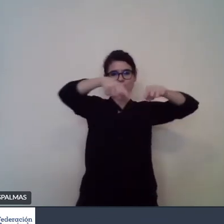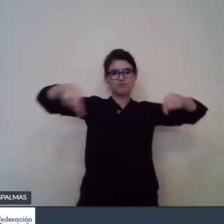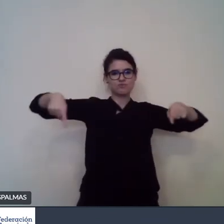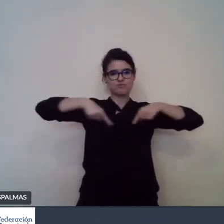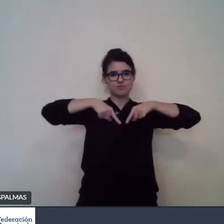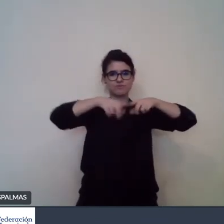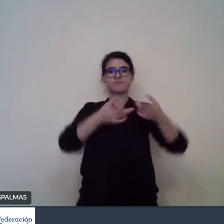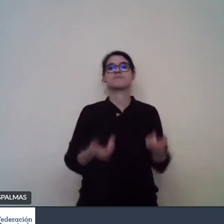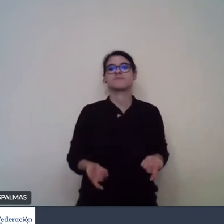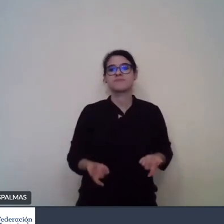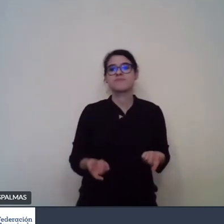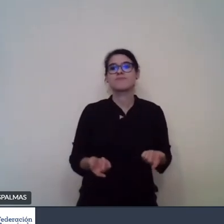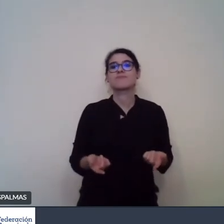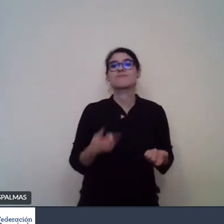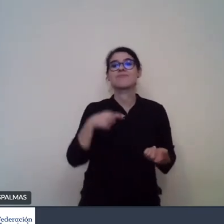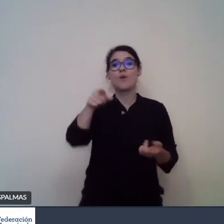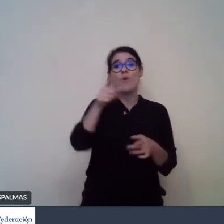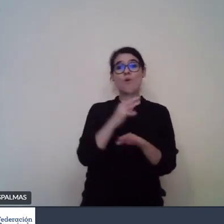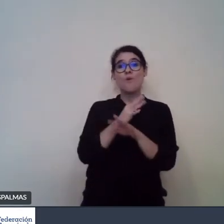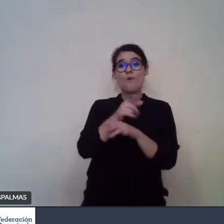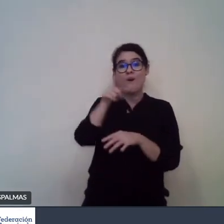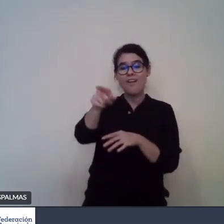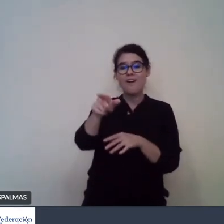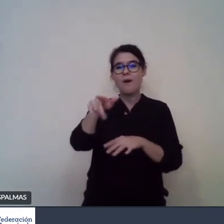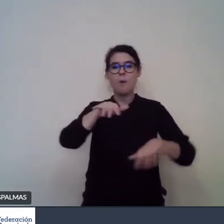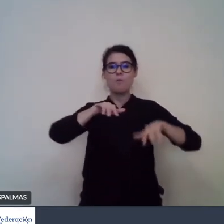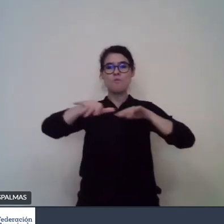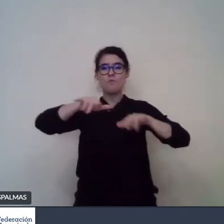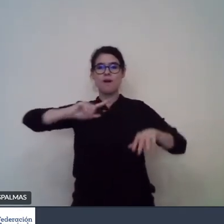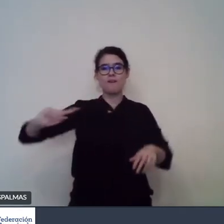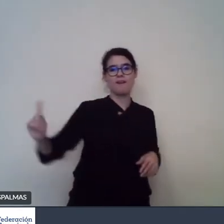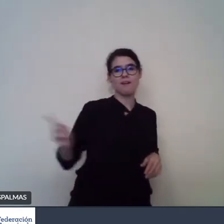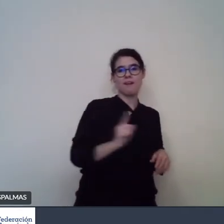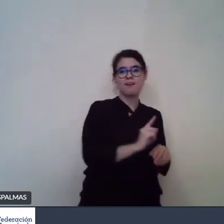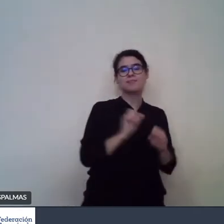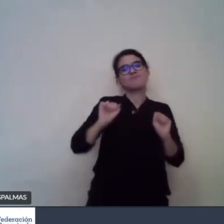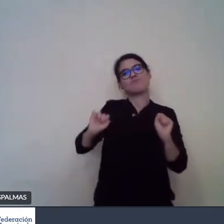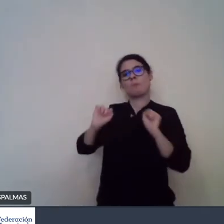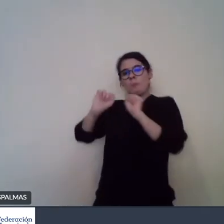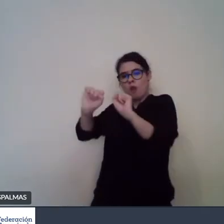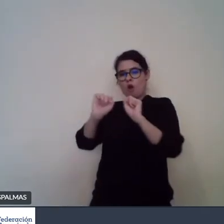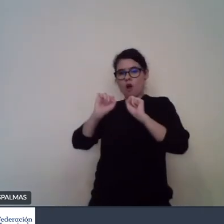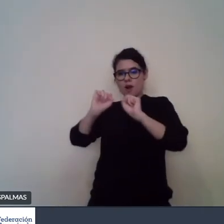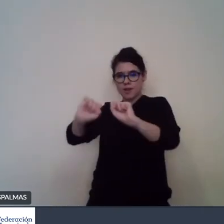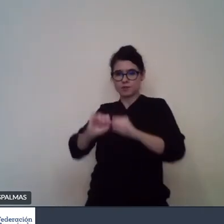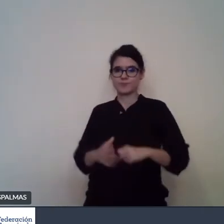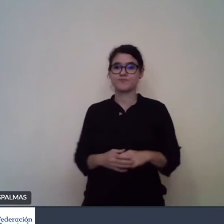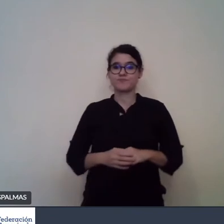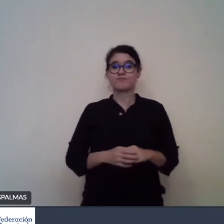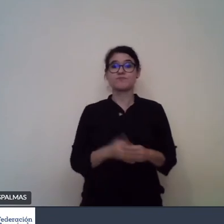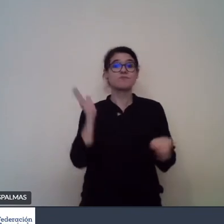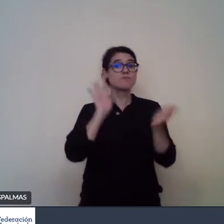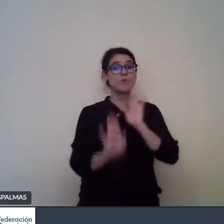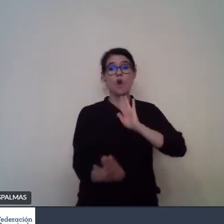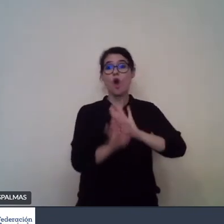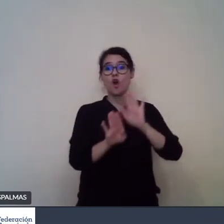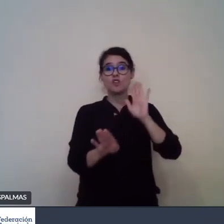De ahí que este jugador se mueva y ponga ese bloqueo de ahí. Tendríamos continuación del grande